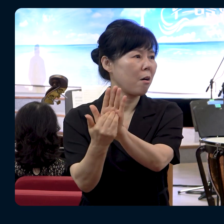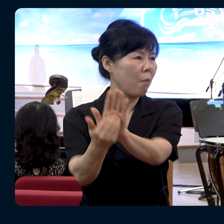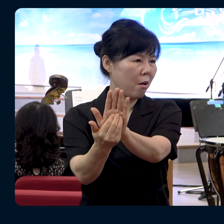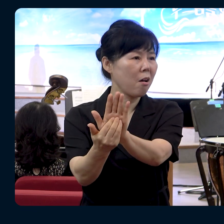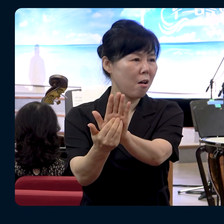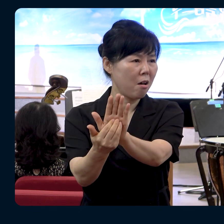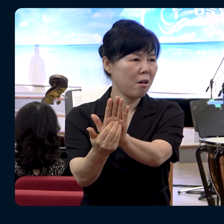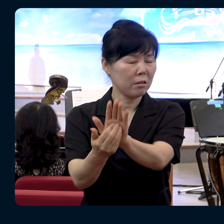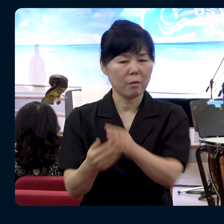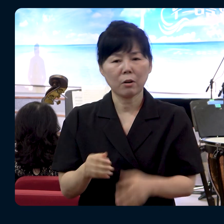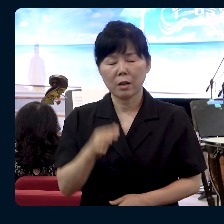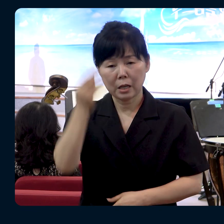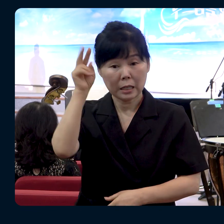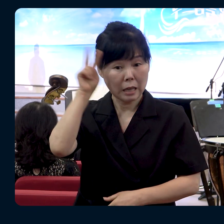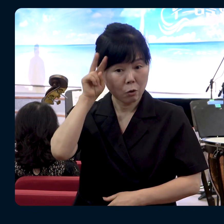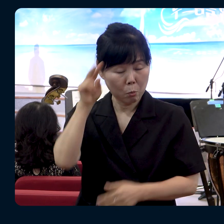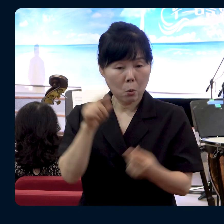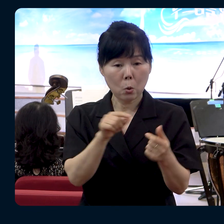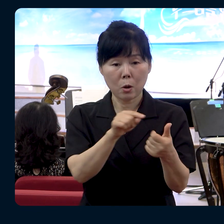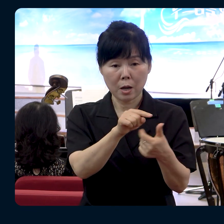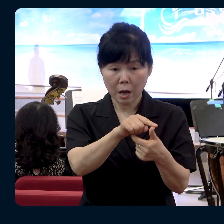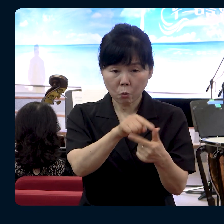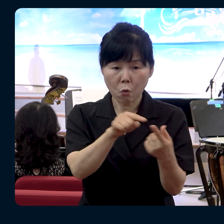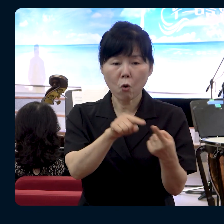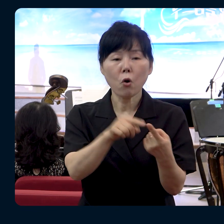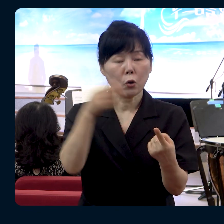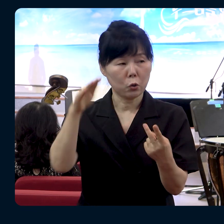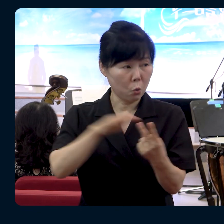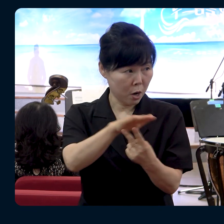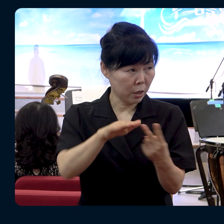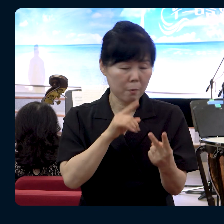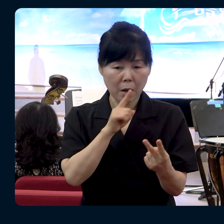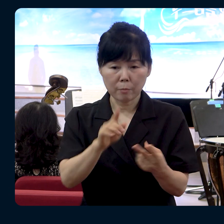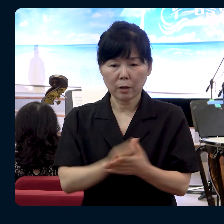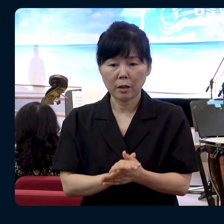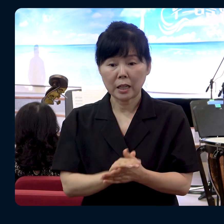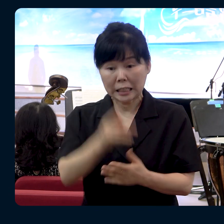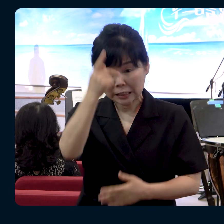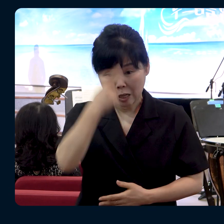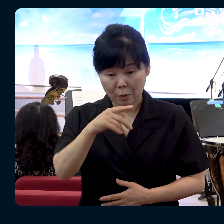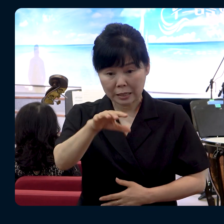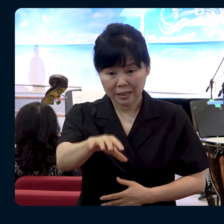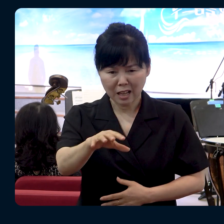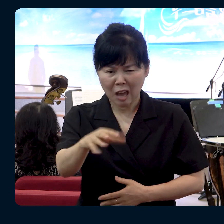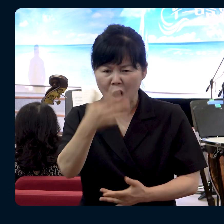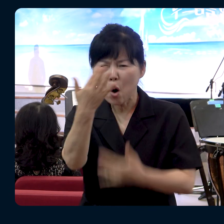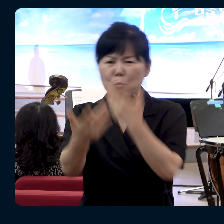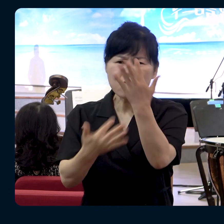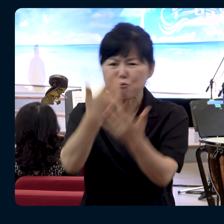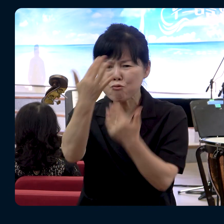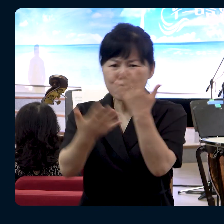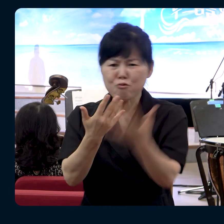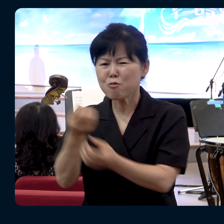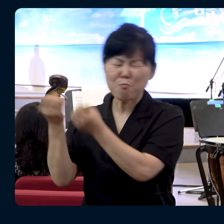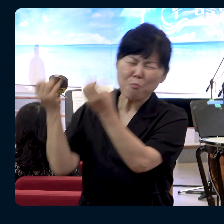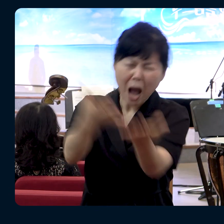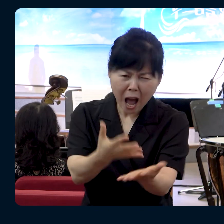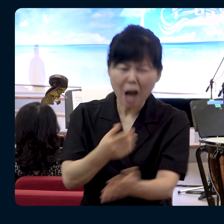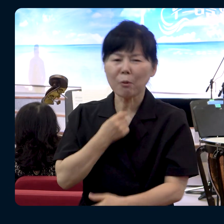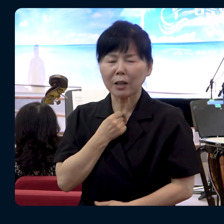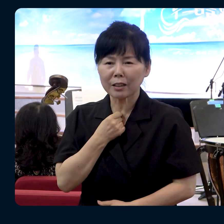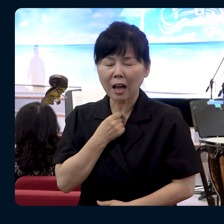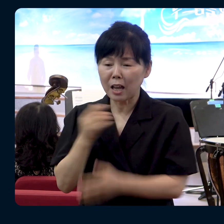요한이 한마디를 하죠. 예수님, 사마리아 땅에 불을 내가 내리고 싶습니다. 허락해